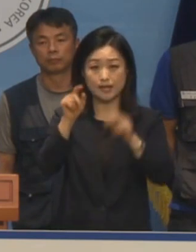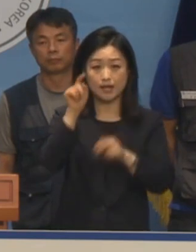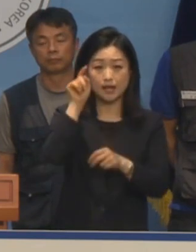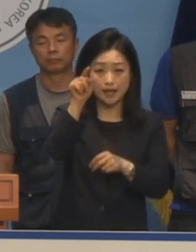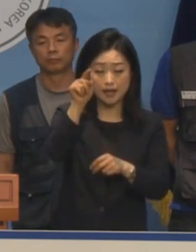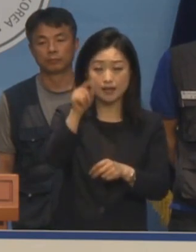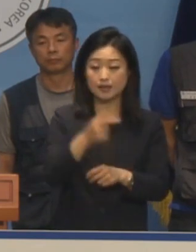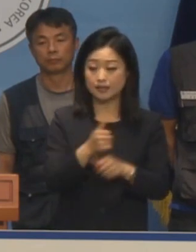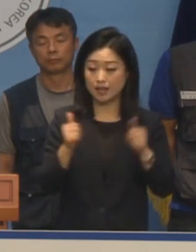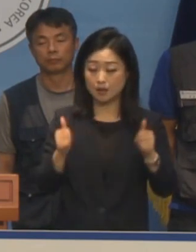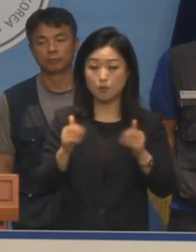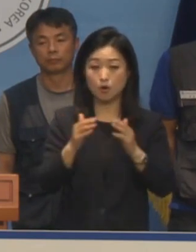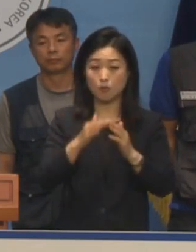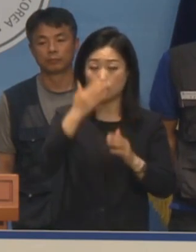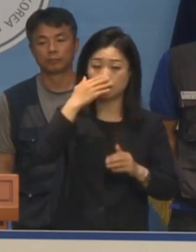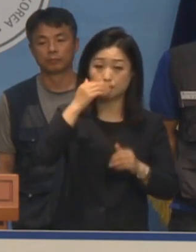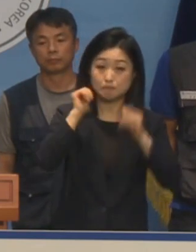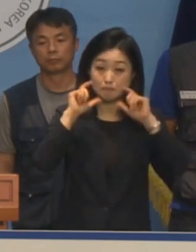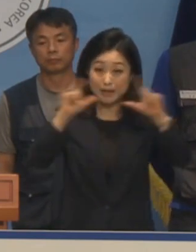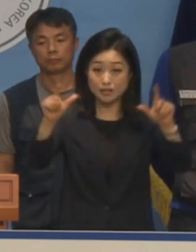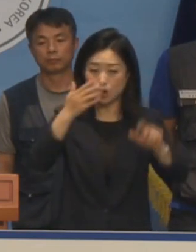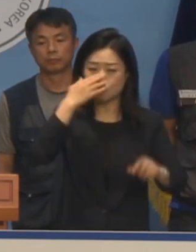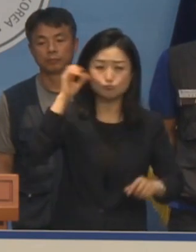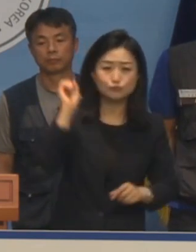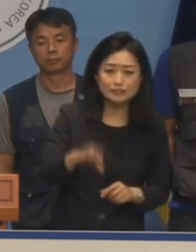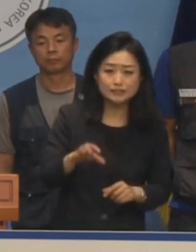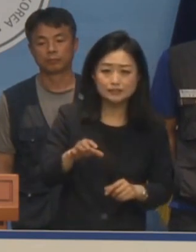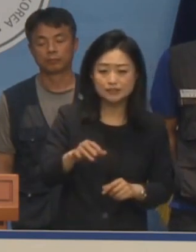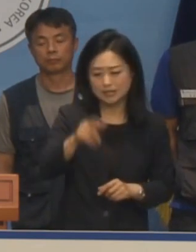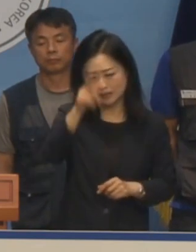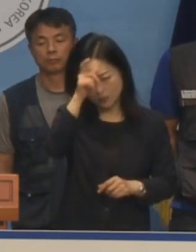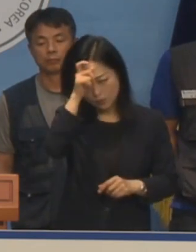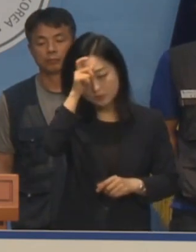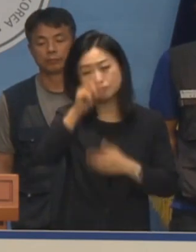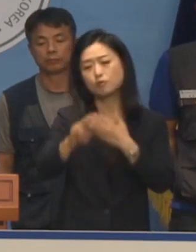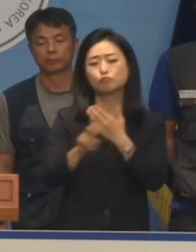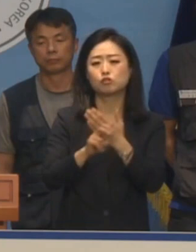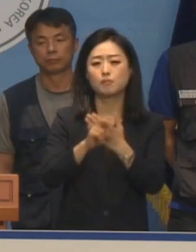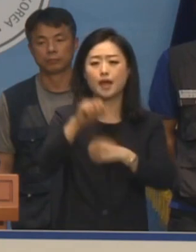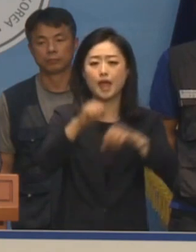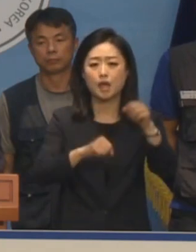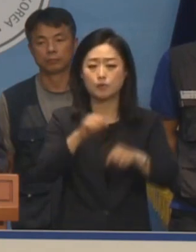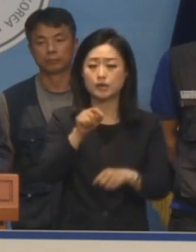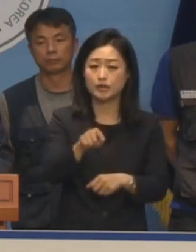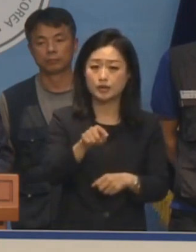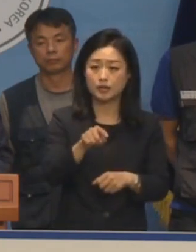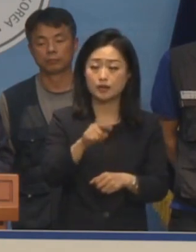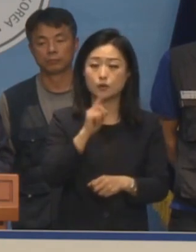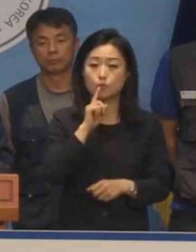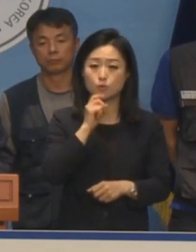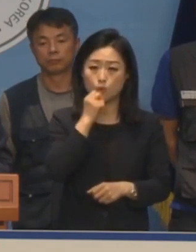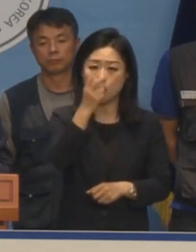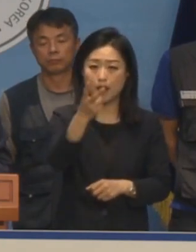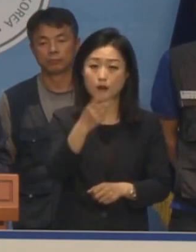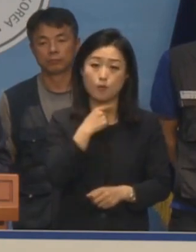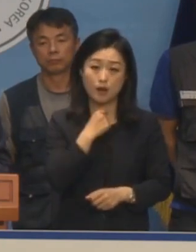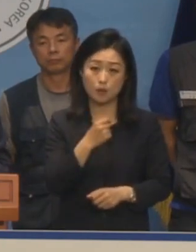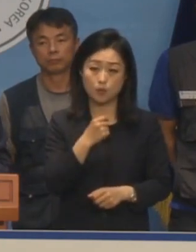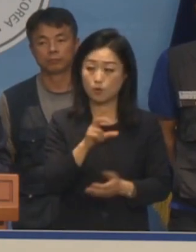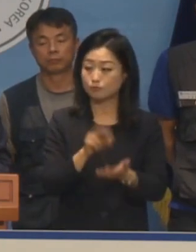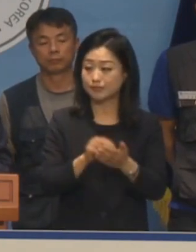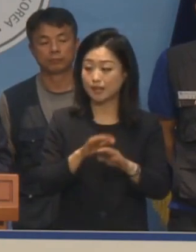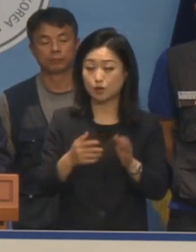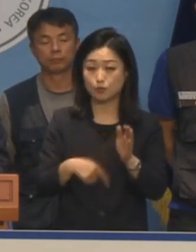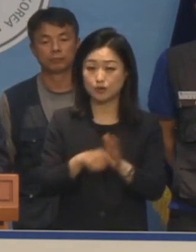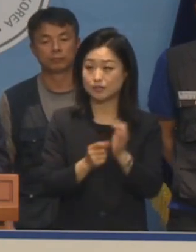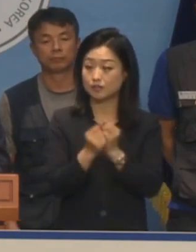은대 결 무시 정말 고집스러운 불법적 행태를 고발하고이 문제를 신속하게 해결하기 위해서 오늘